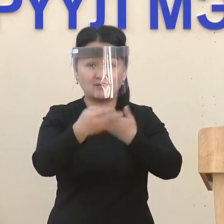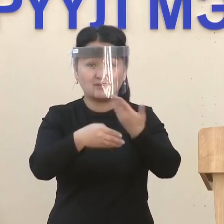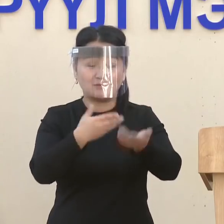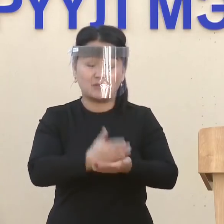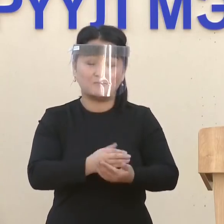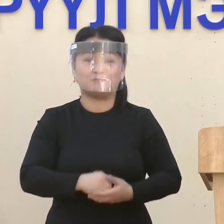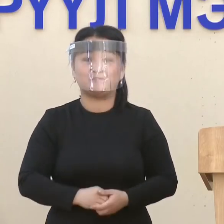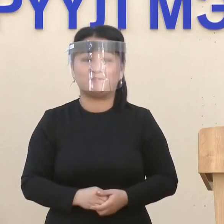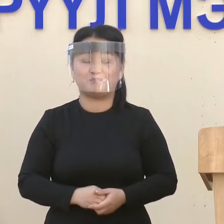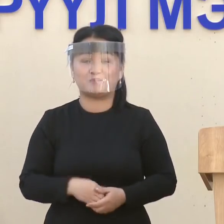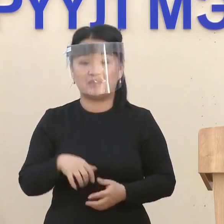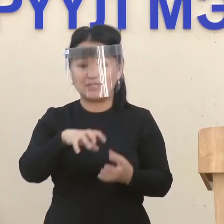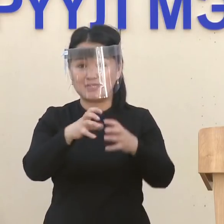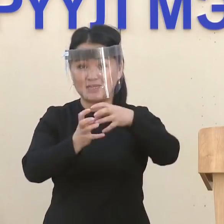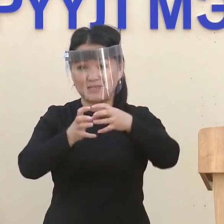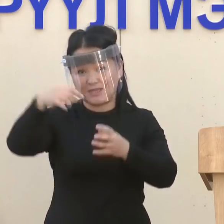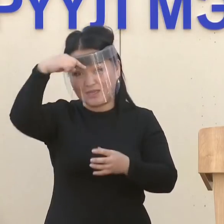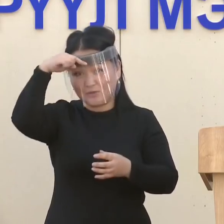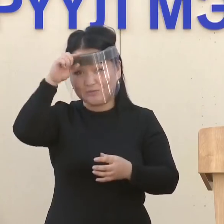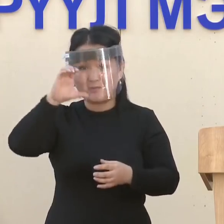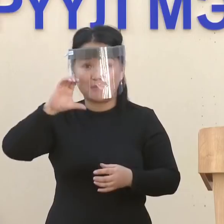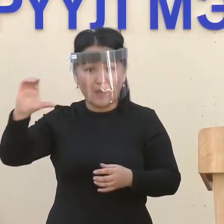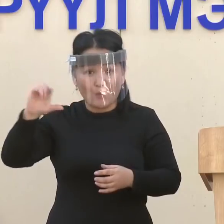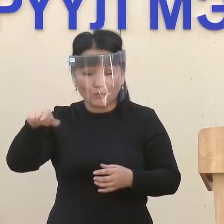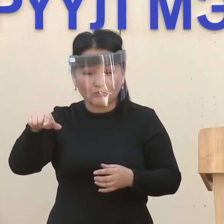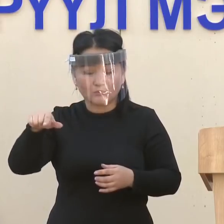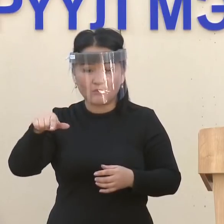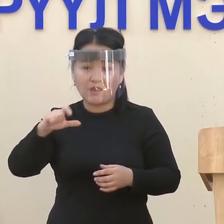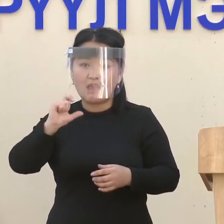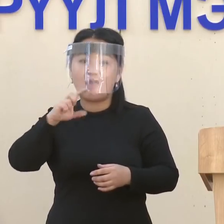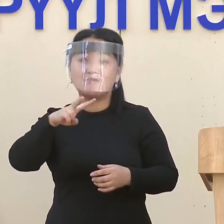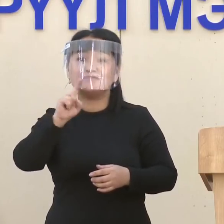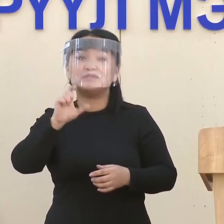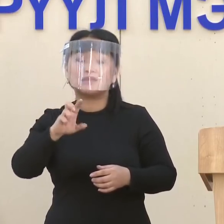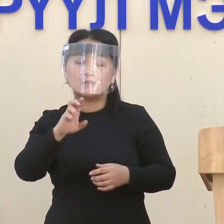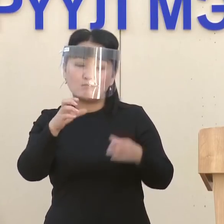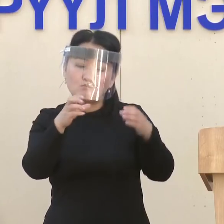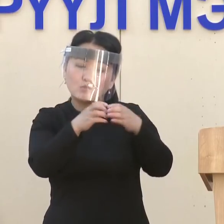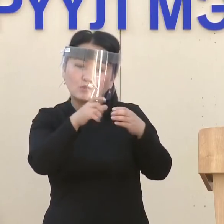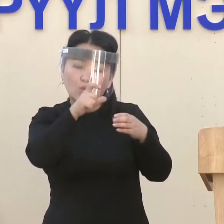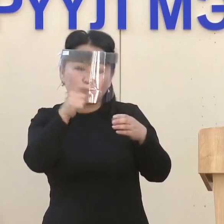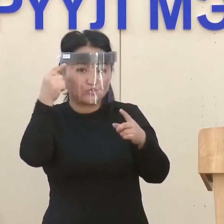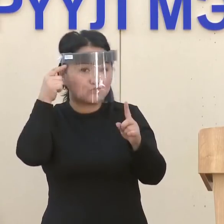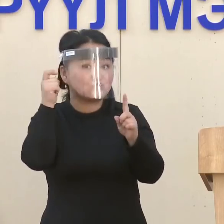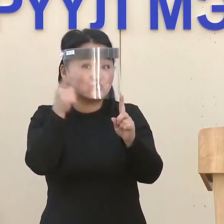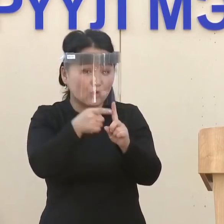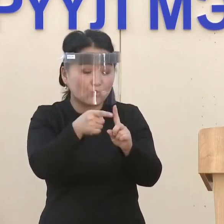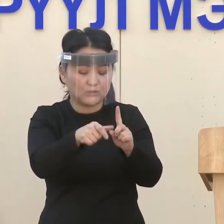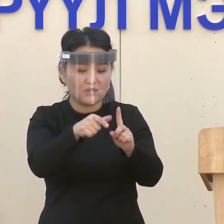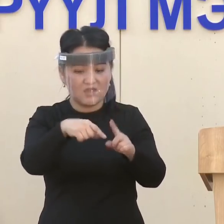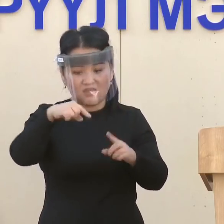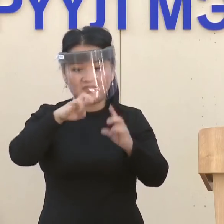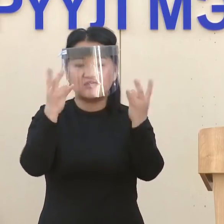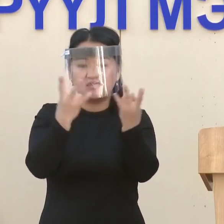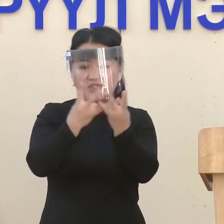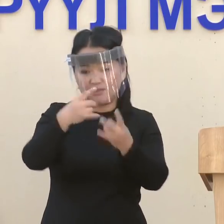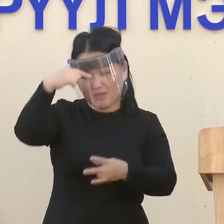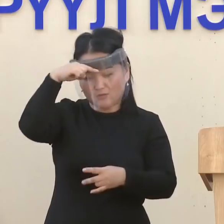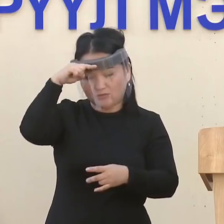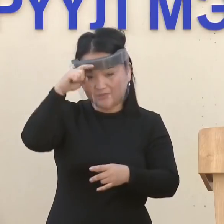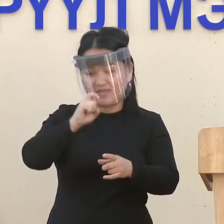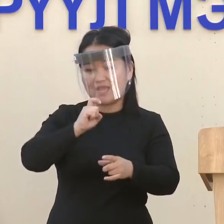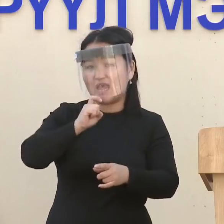мөн одоо бас дэлхийн эрүүл мэндийн байгууллагаас нийт одоо эмзэг бүлгийн хүмүүс зориулаад хүн ам зориулсан нийгмийн эрүүл мэндийн хариу арга хэмжээ гэсэн